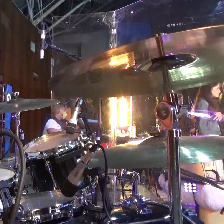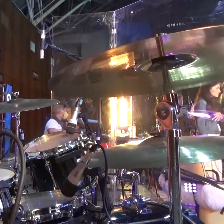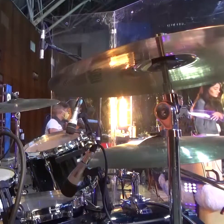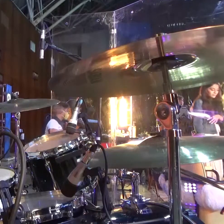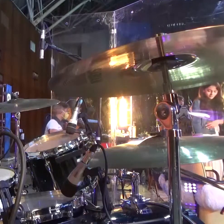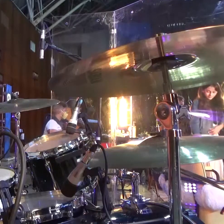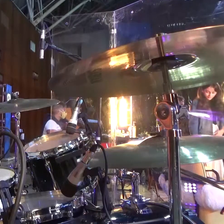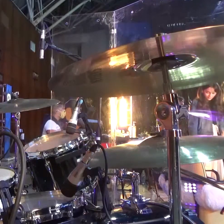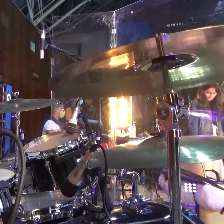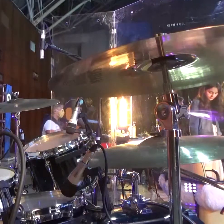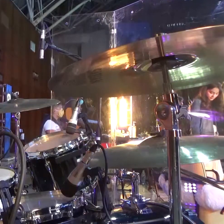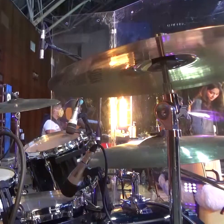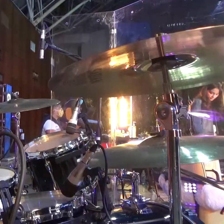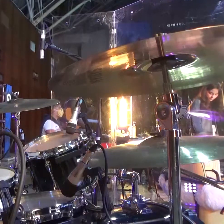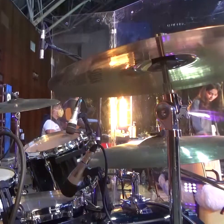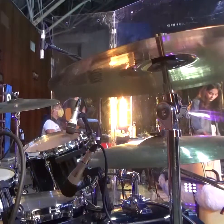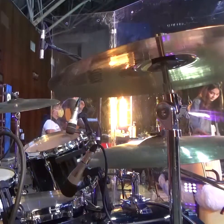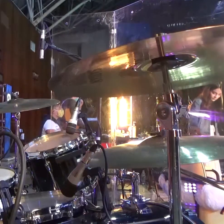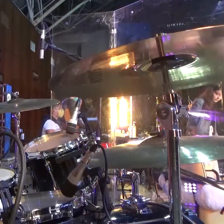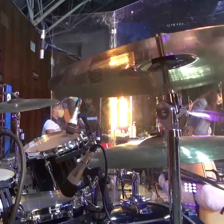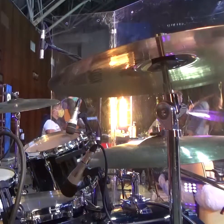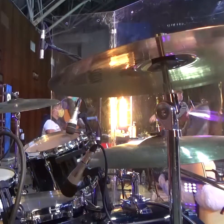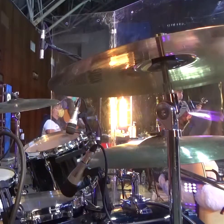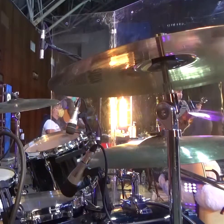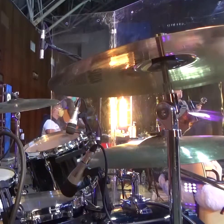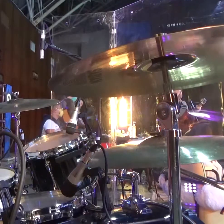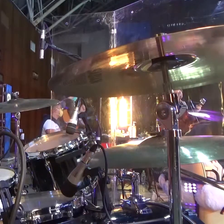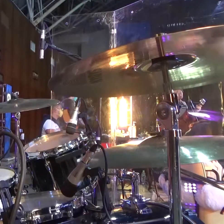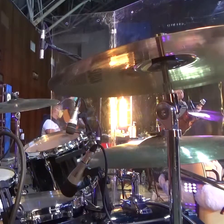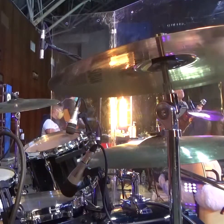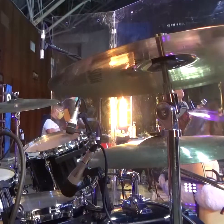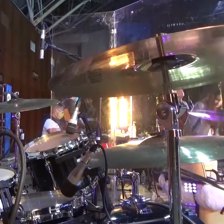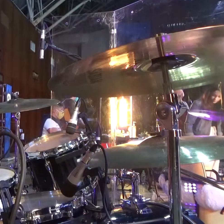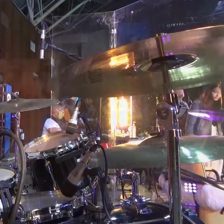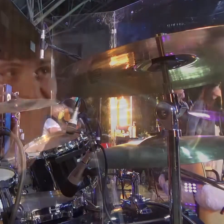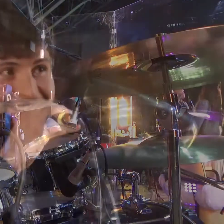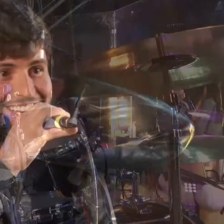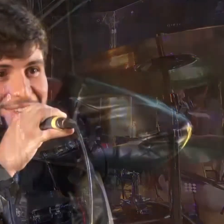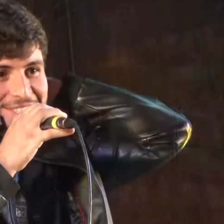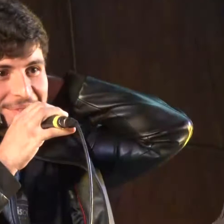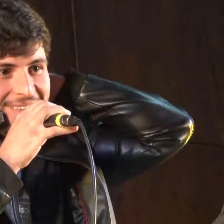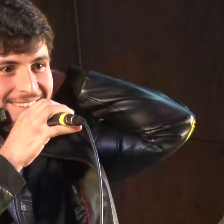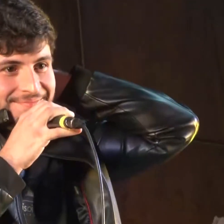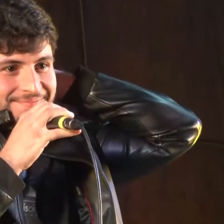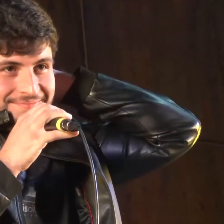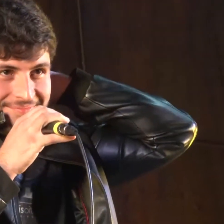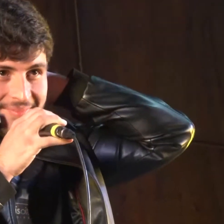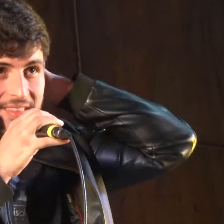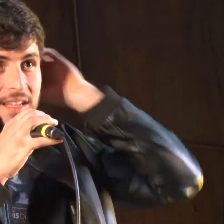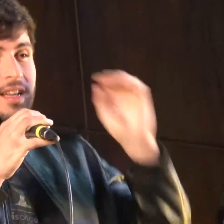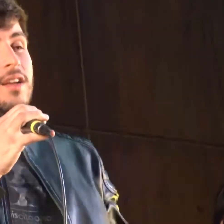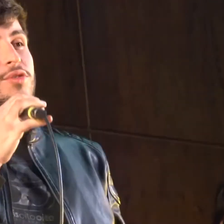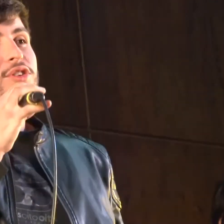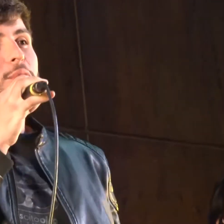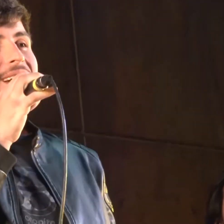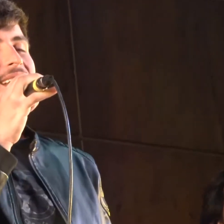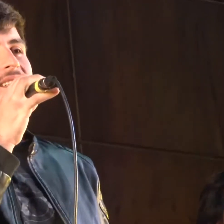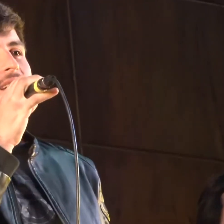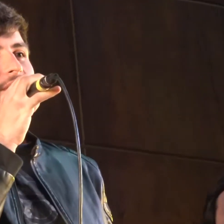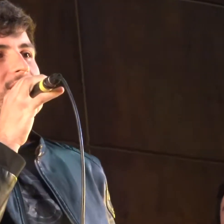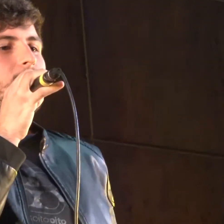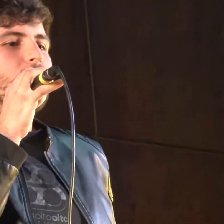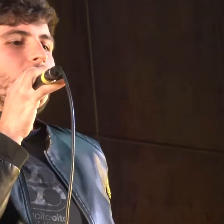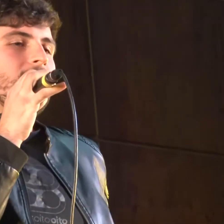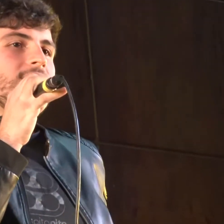passar, irmãos, e esse desejo arde no coração do Senhor. E esse desejo tem que arder no nosso nessa noite também. O Senhor deu uma